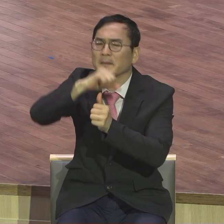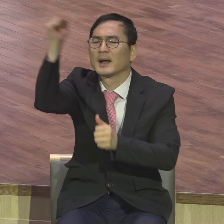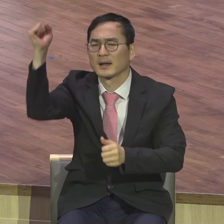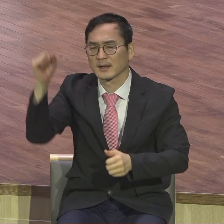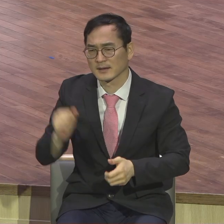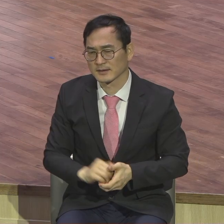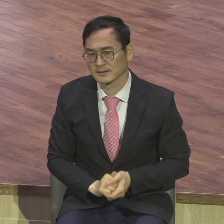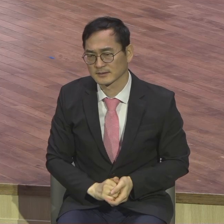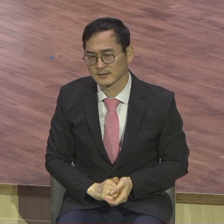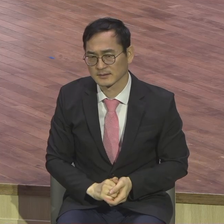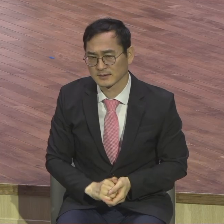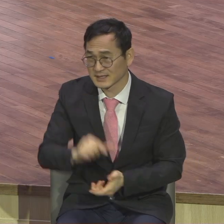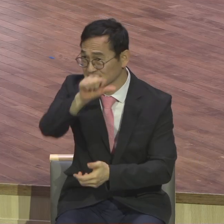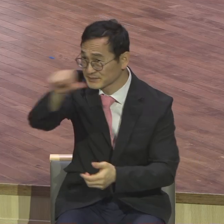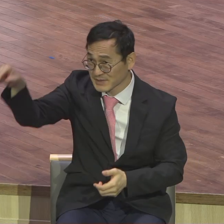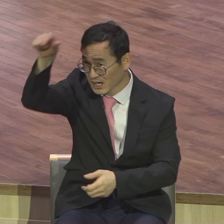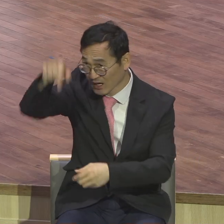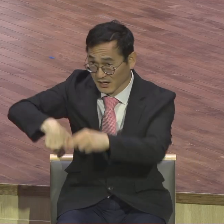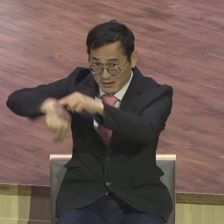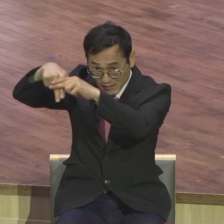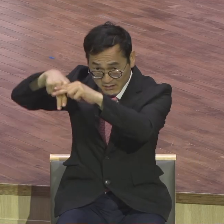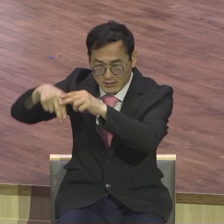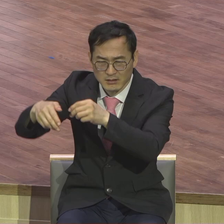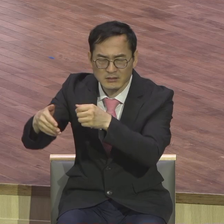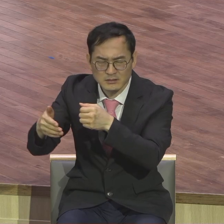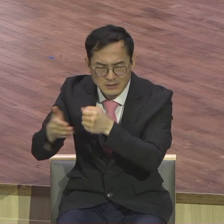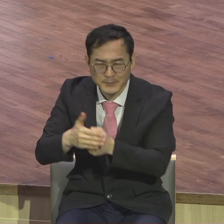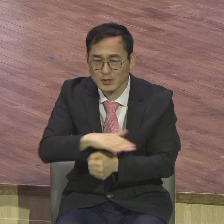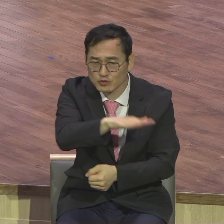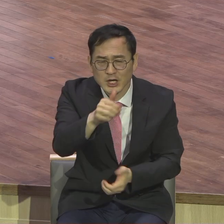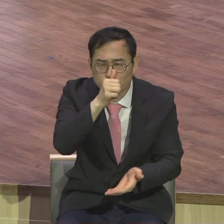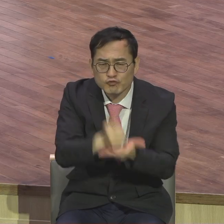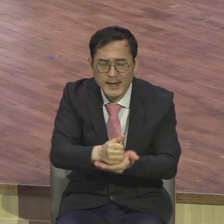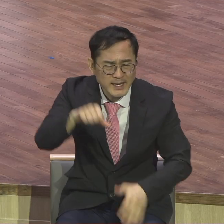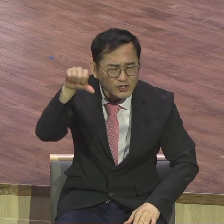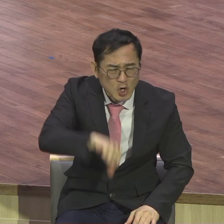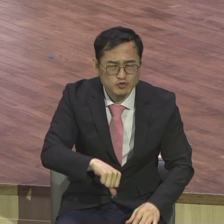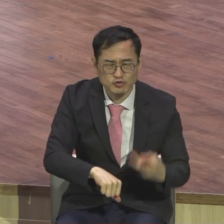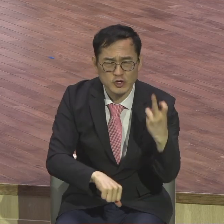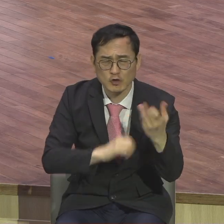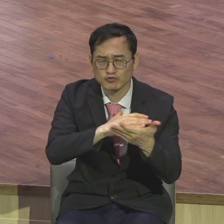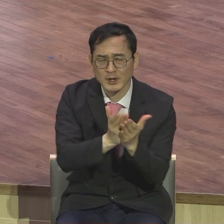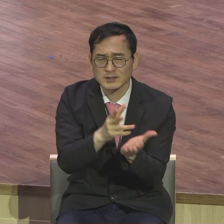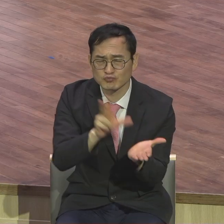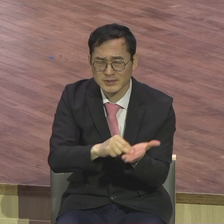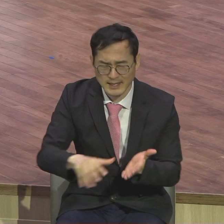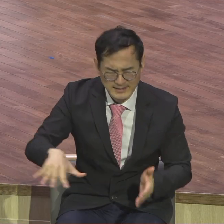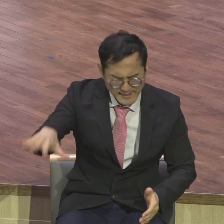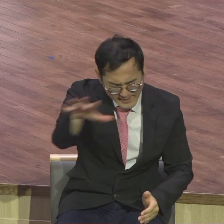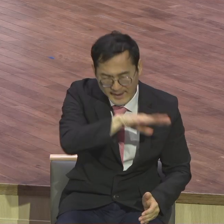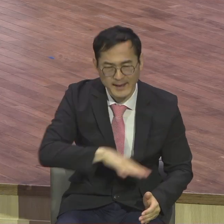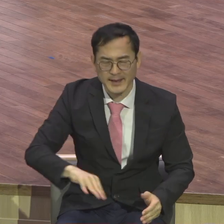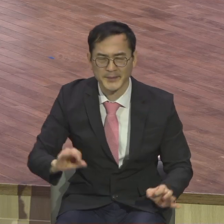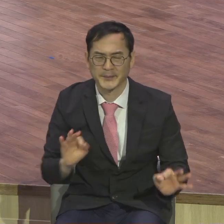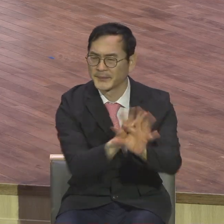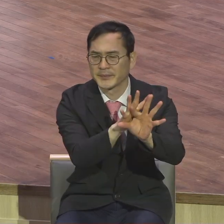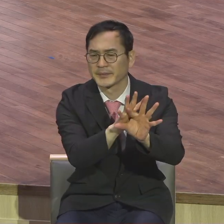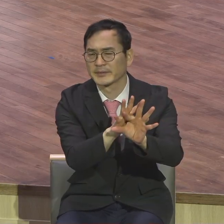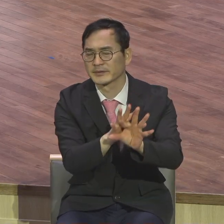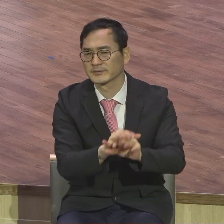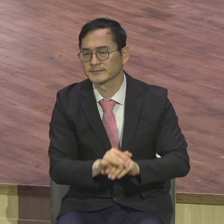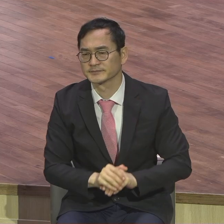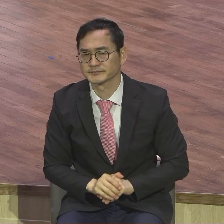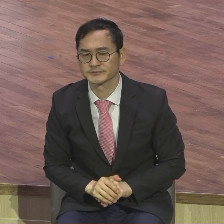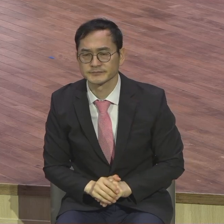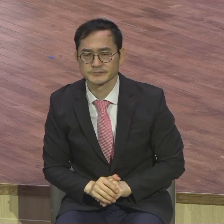대속을 통해서 우리 인생의 모든 죄, 저주 열두 가지 문제 열두 가지 문제